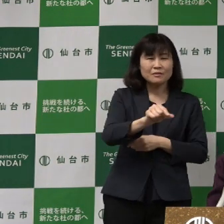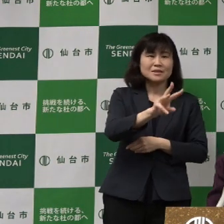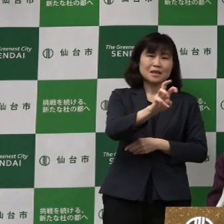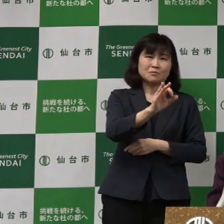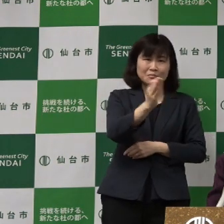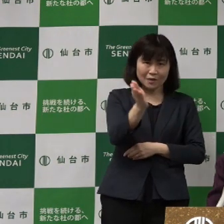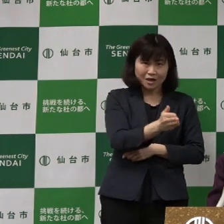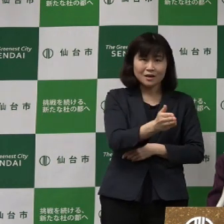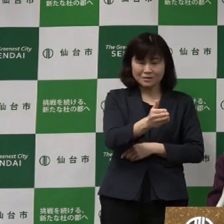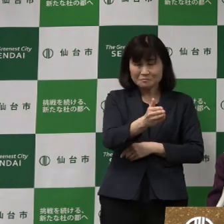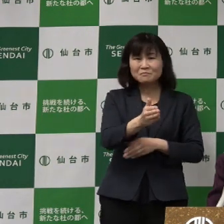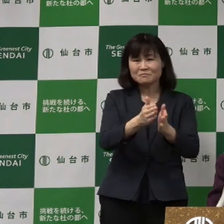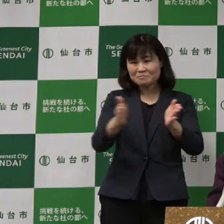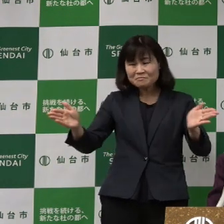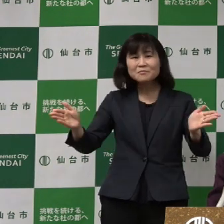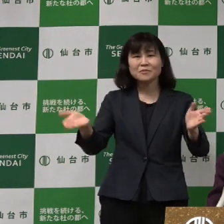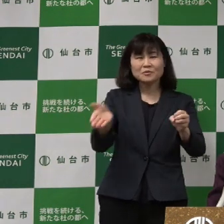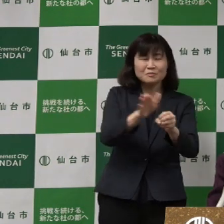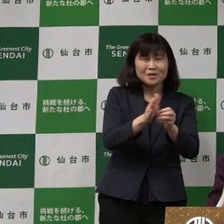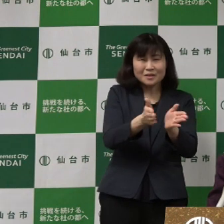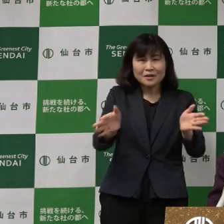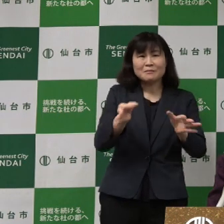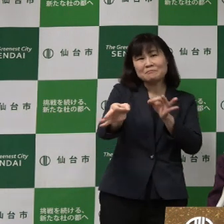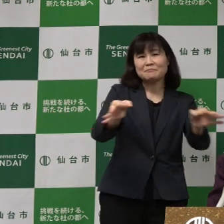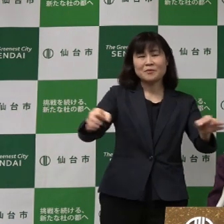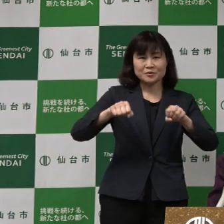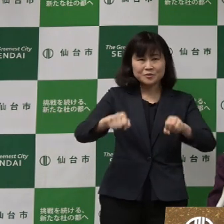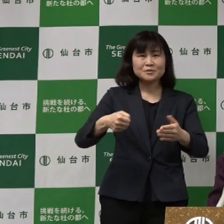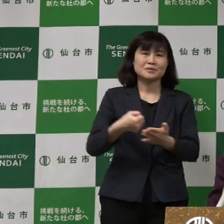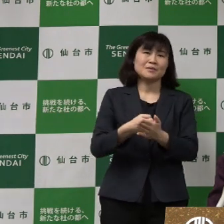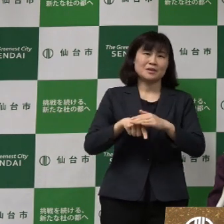対象を本市としても広げるべきであろうと判断したところです。